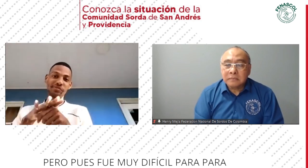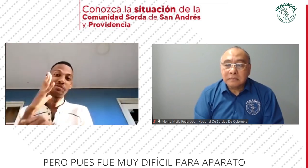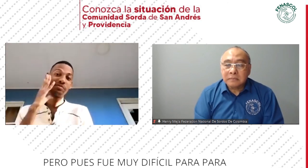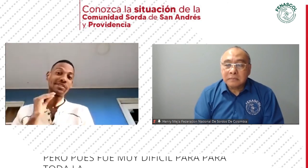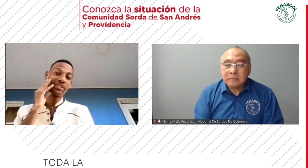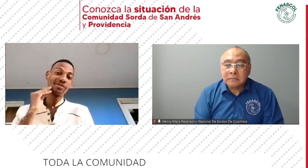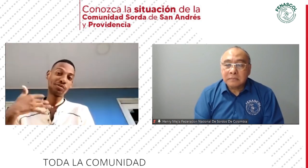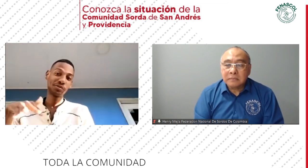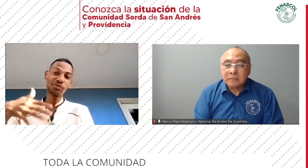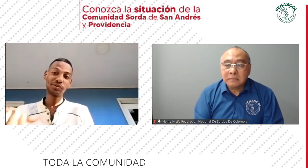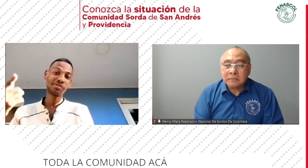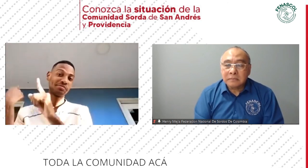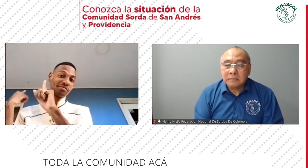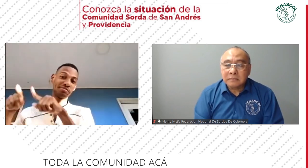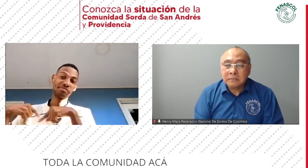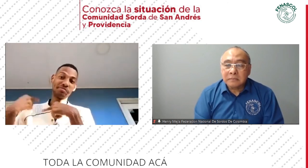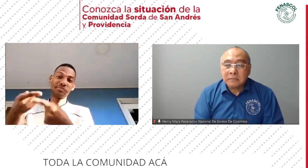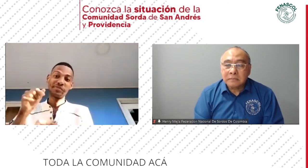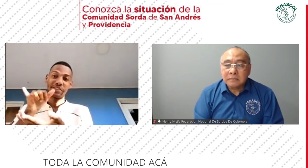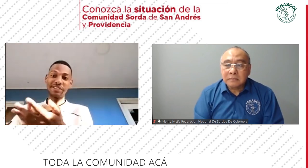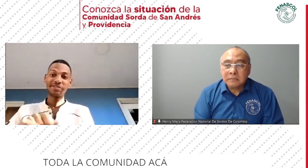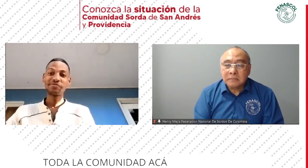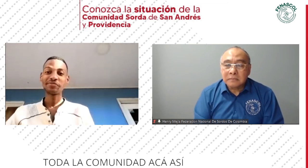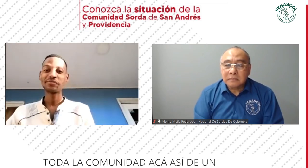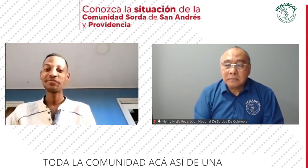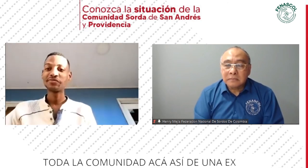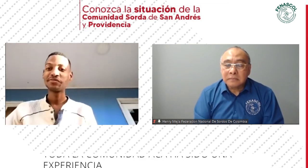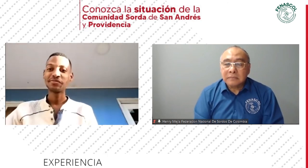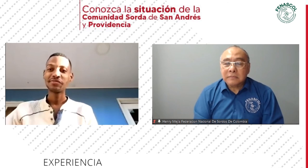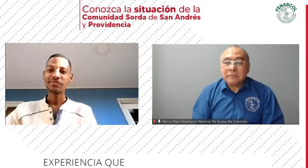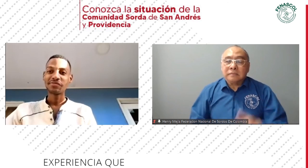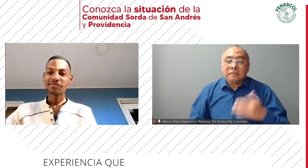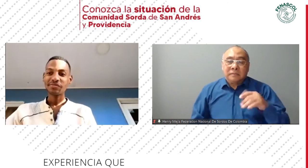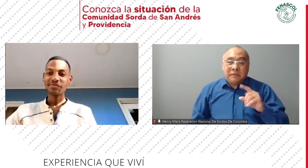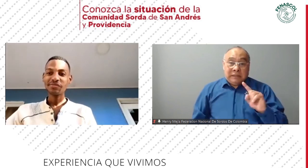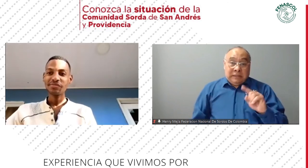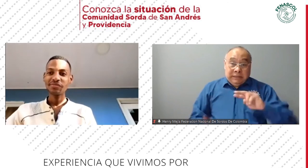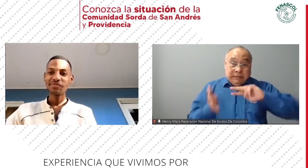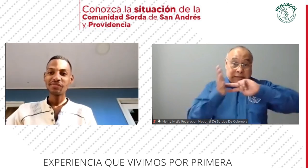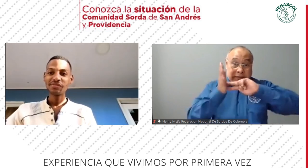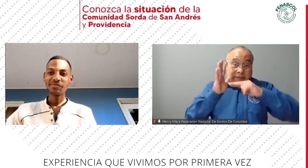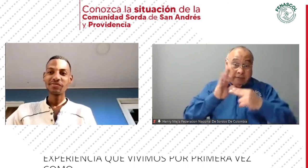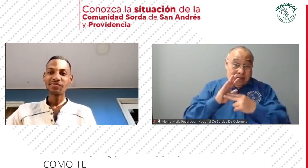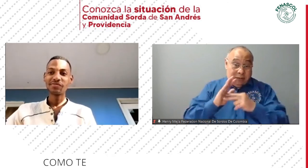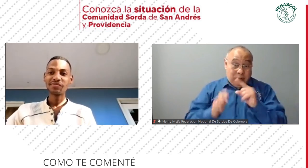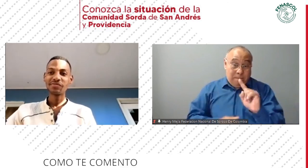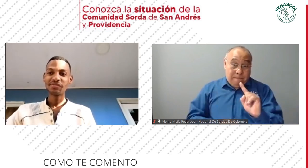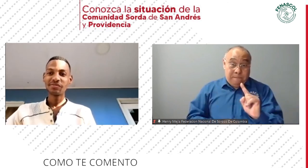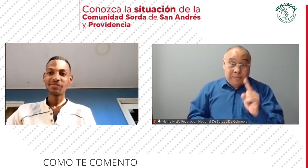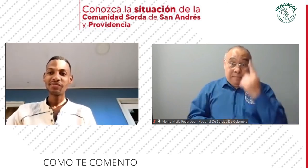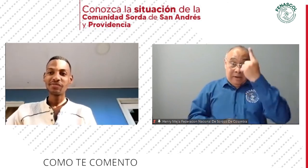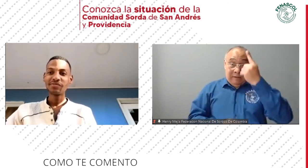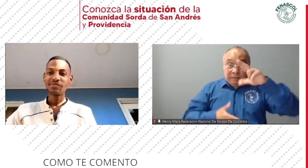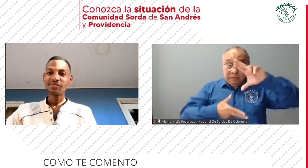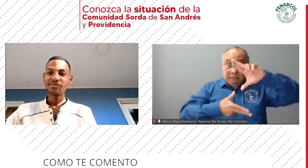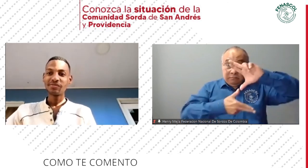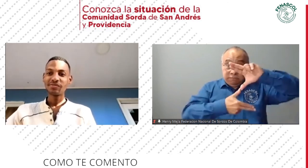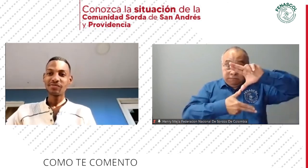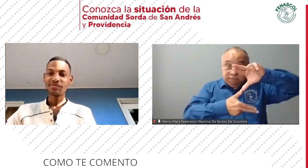toda la comunidad acá ha sido una experiencia que vivimos por primera vez como te comento